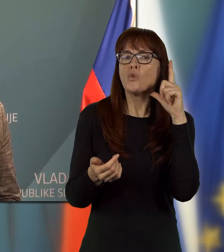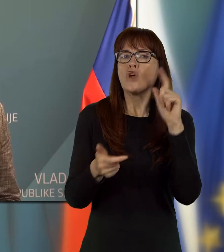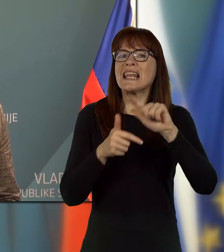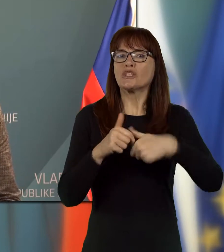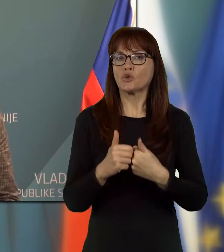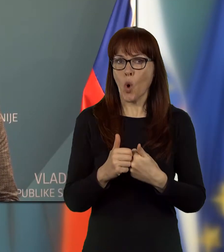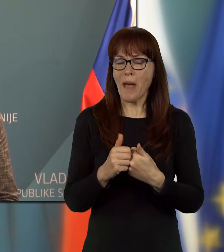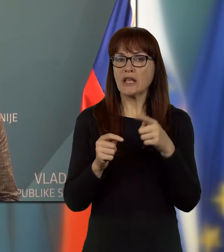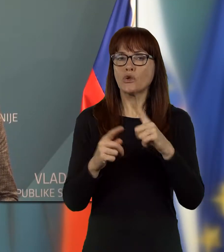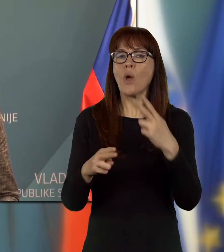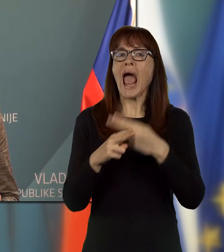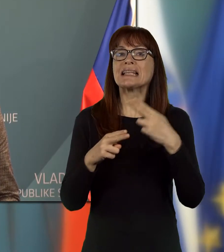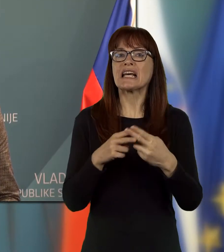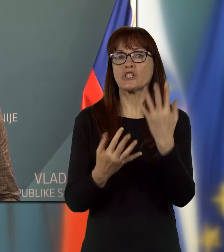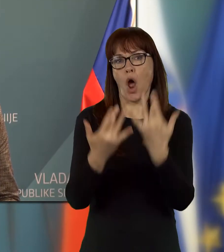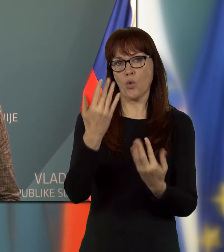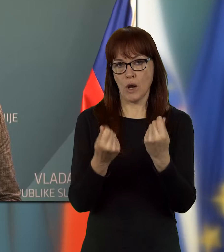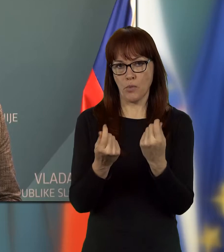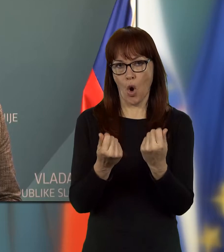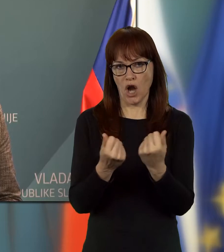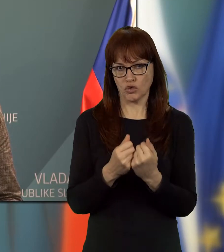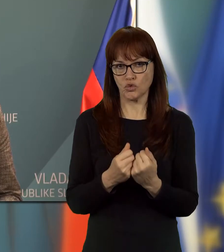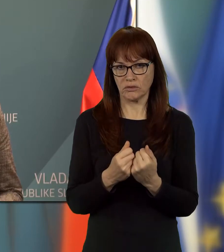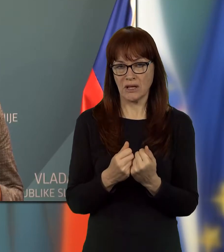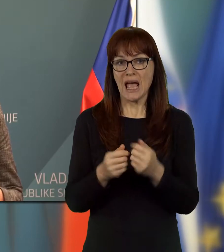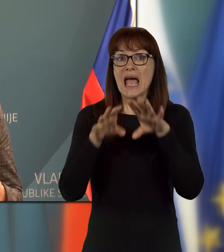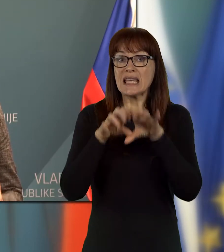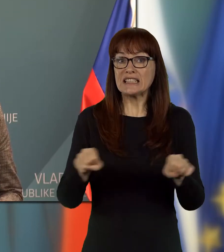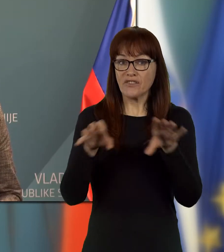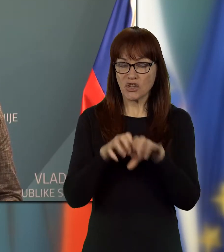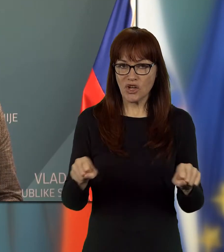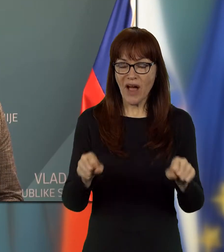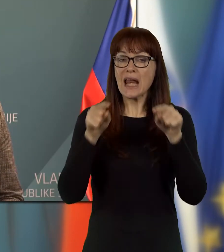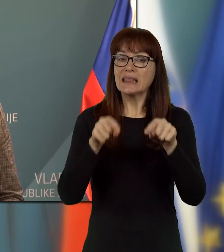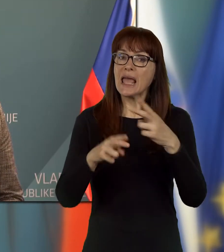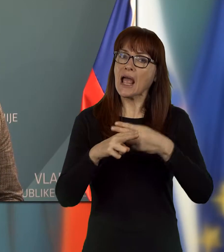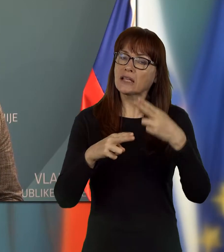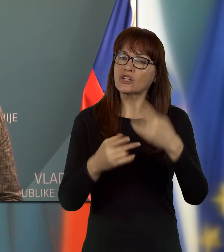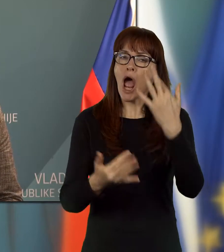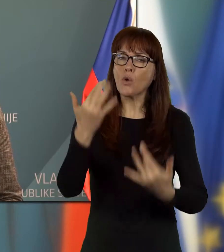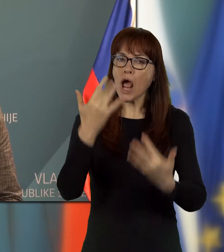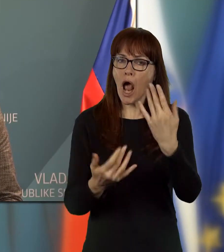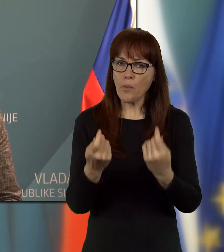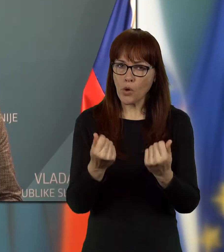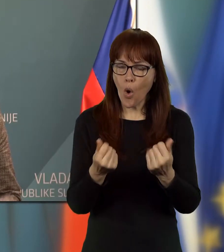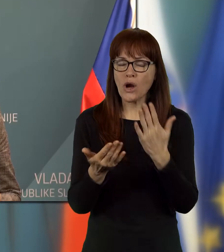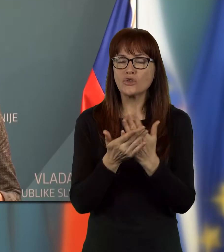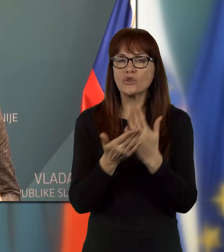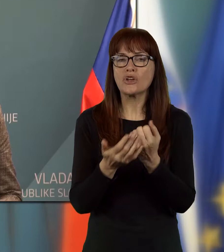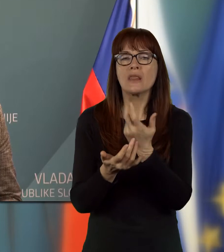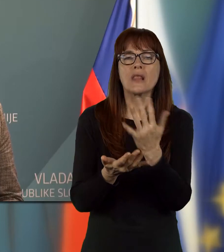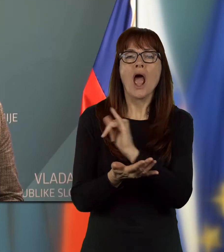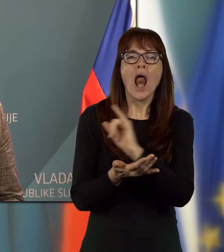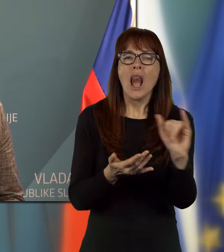ključen instrument. To je državni proračun. In izvrševanje tega državnega proračuna že